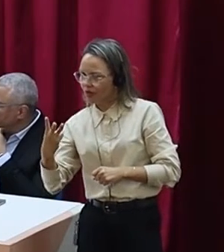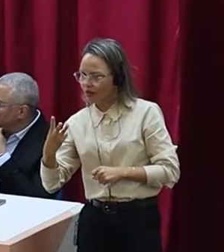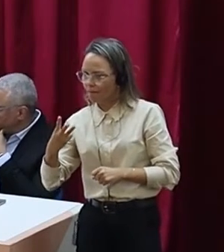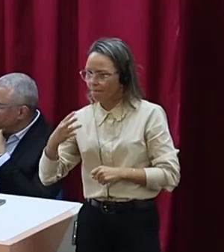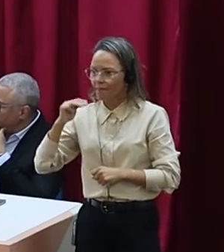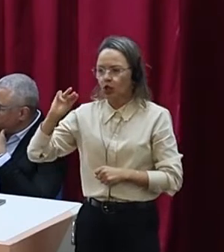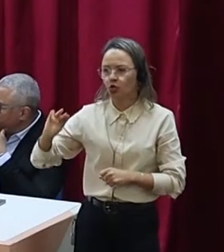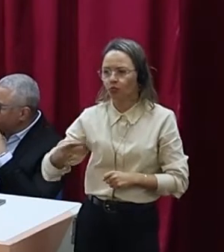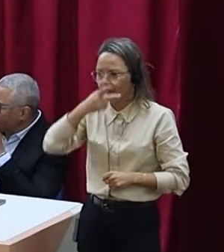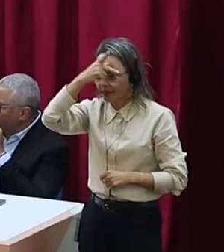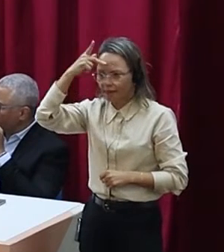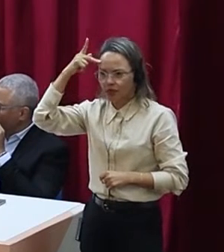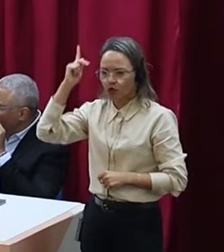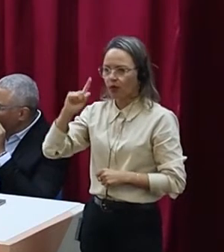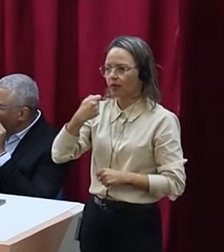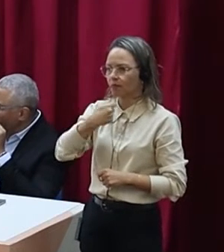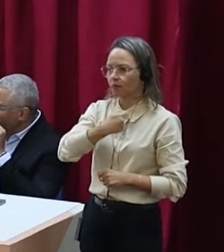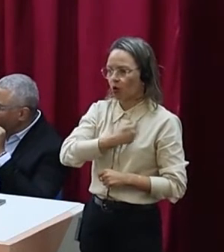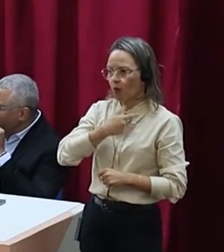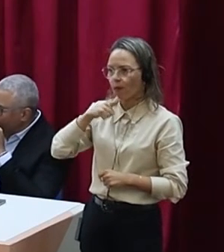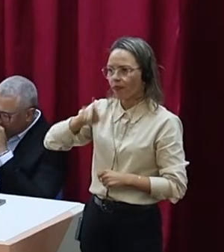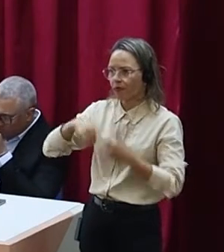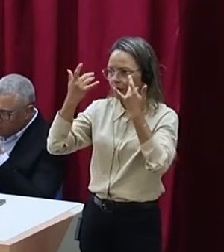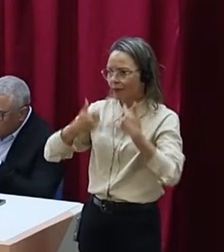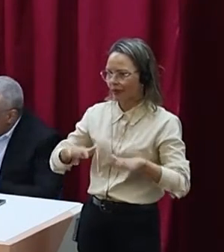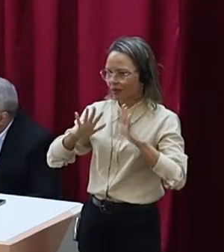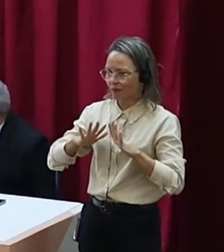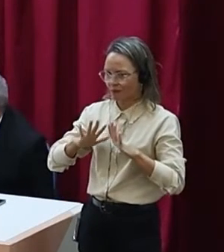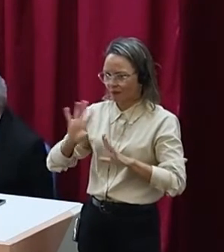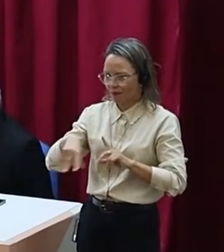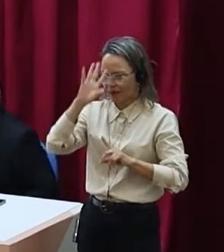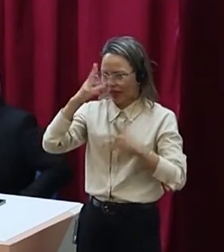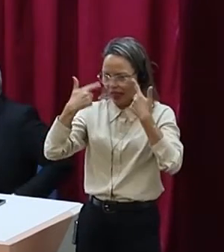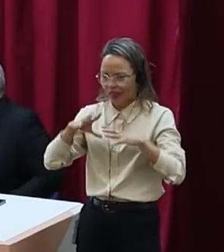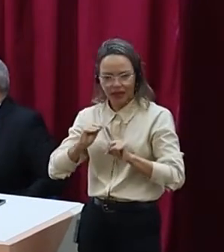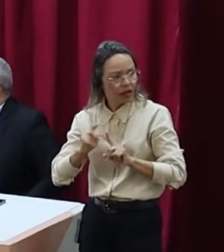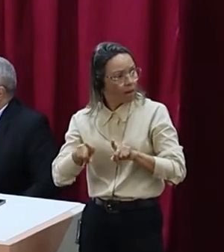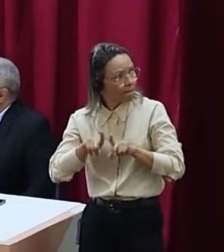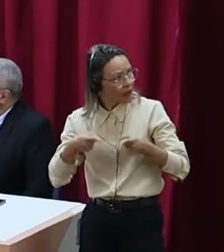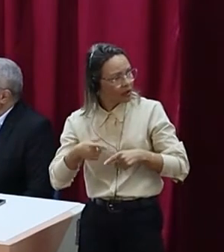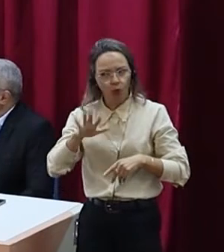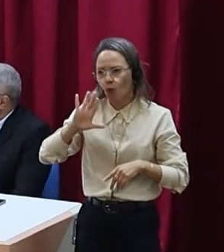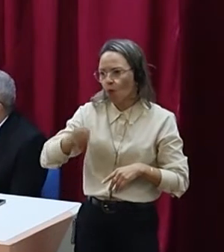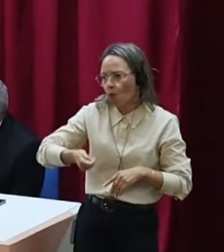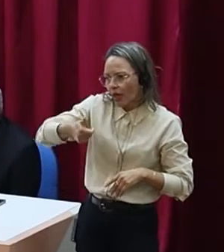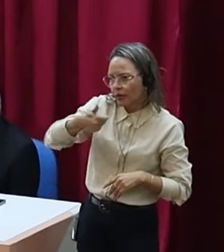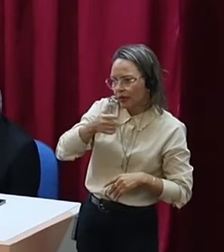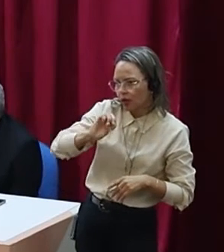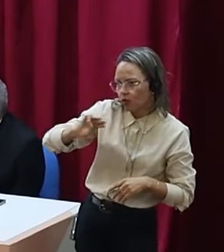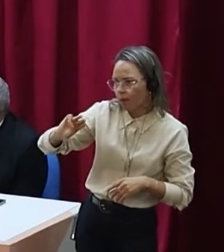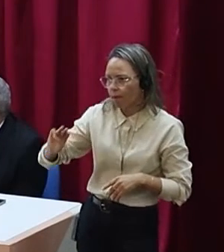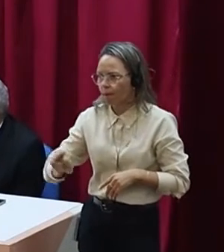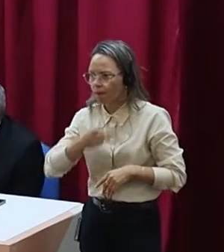no digo yo. Y potencialmente casi 600 millones de personas hablantes del